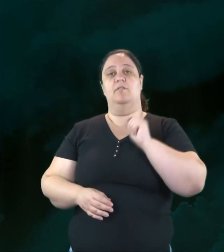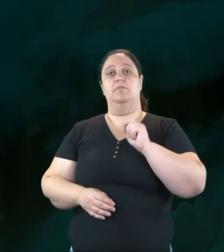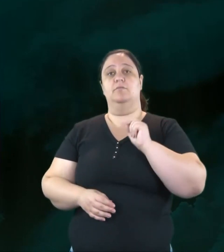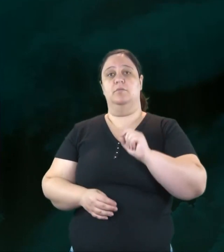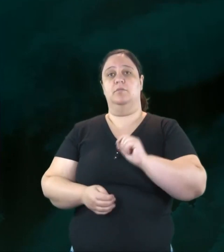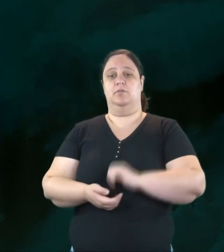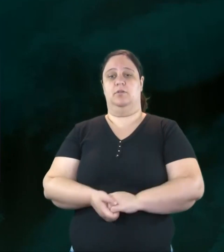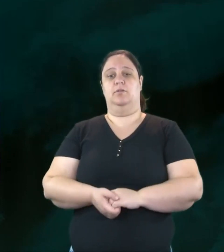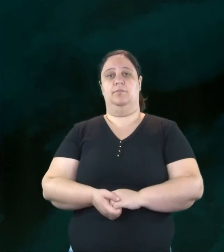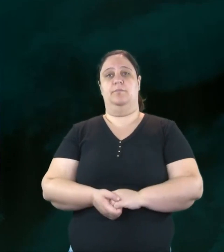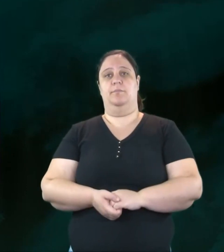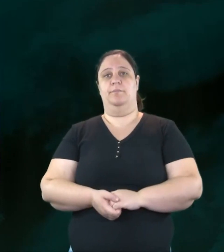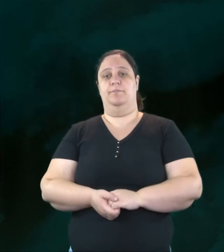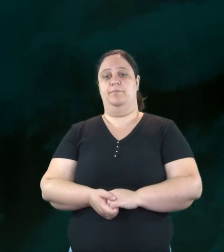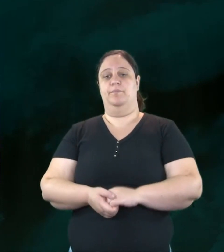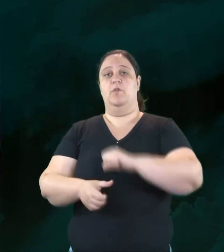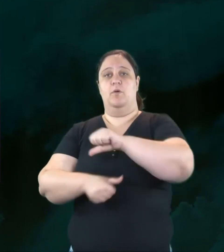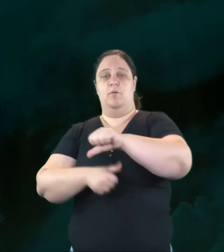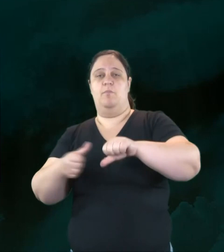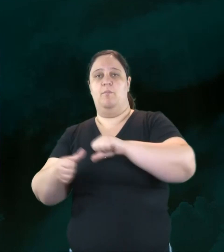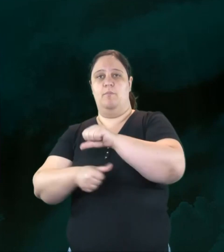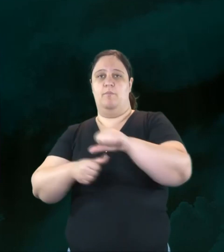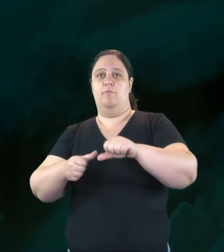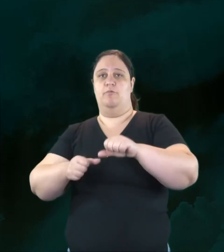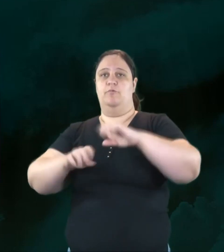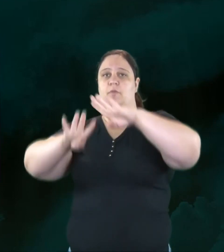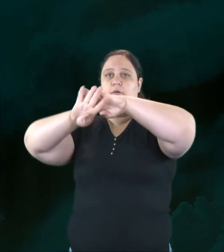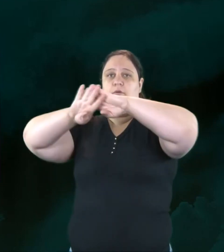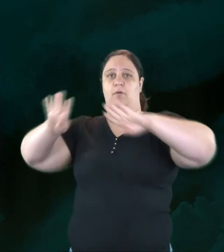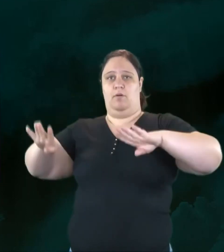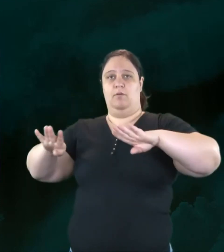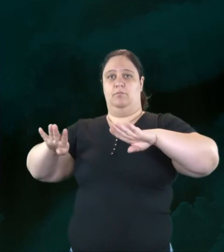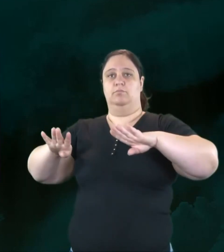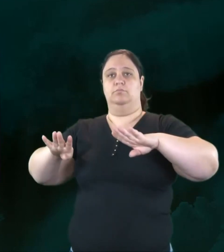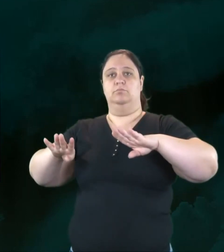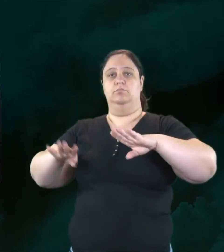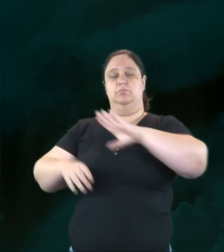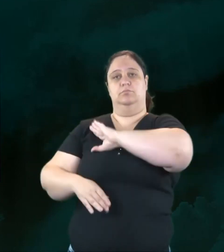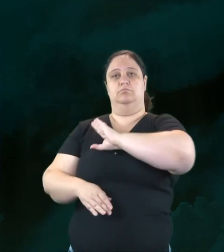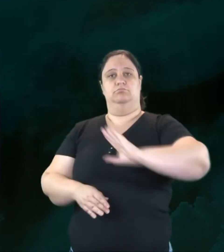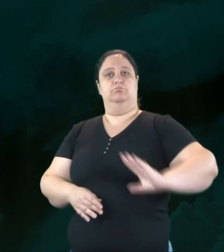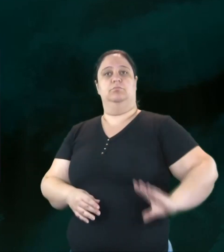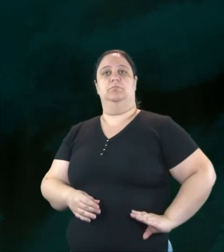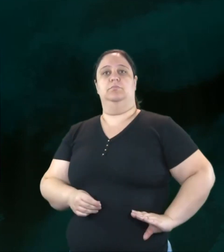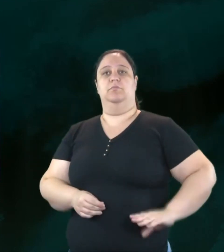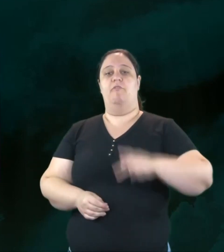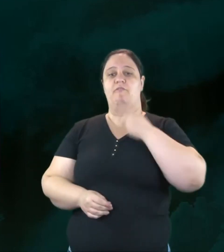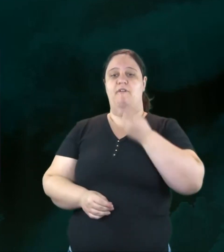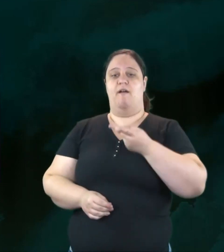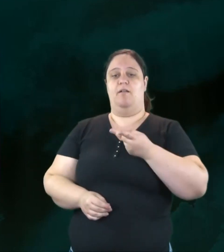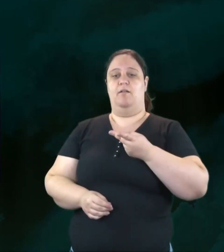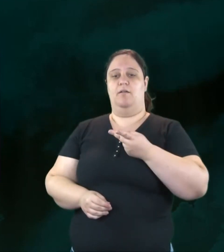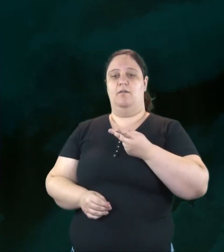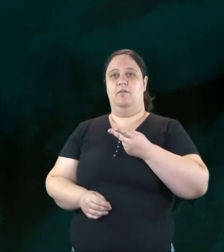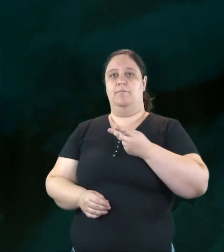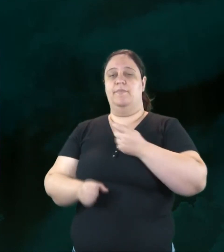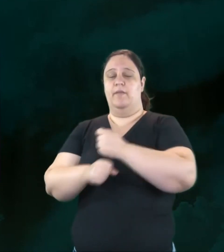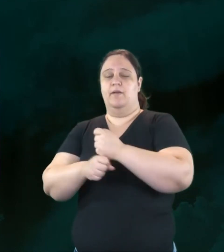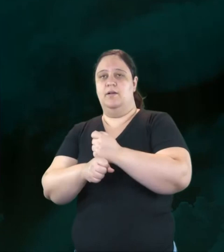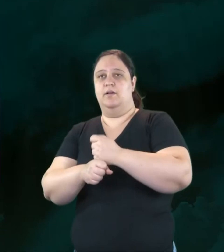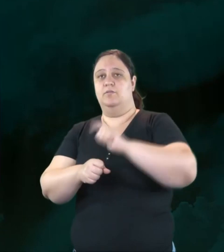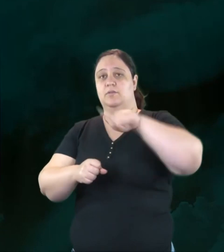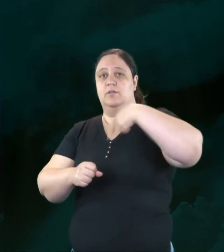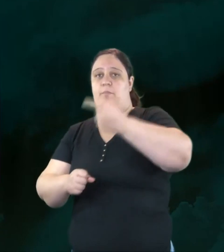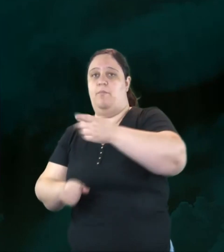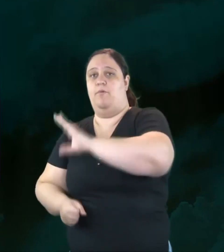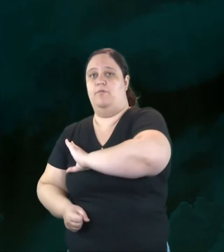que vão mudar o calendário do calendário cristão, que diz assim, tantos anos depois de Cristo,